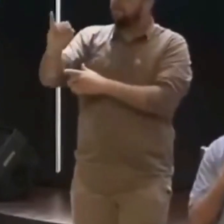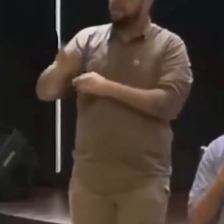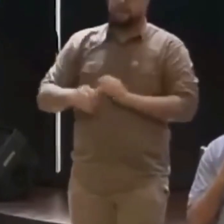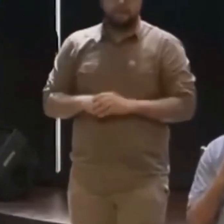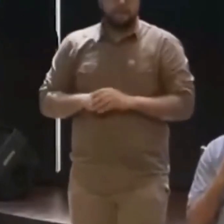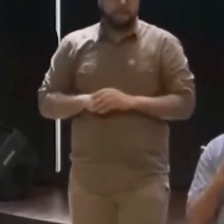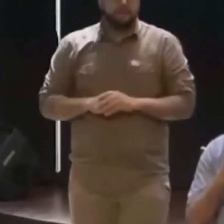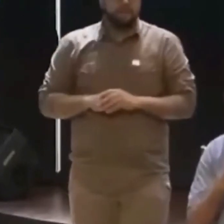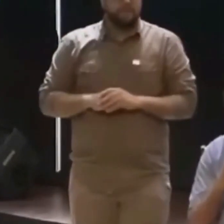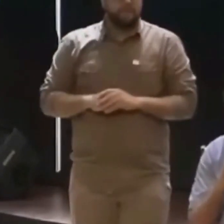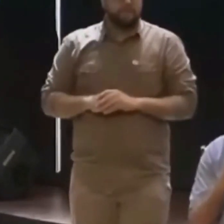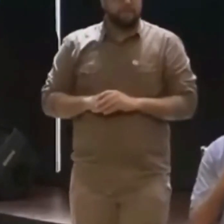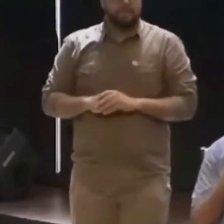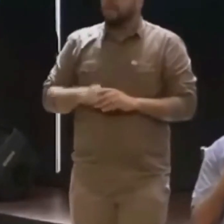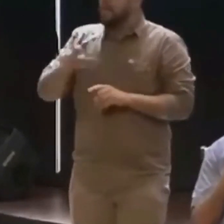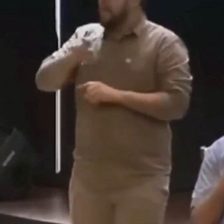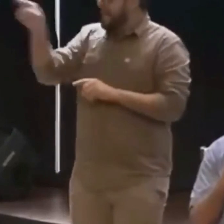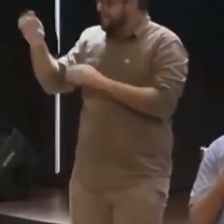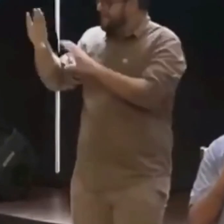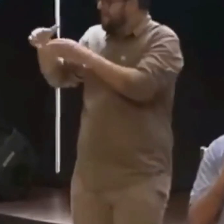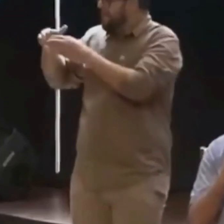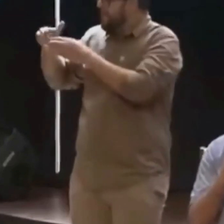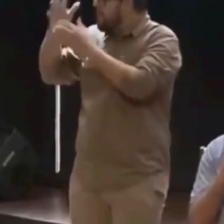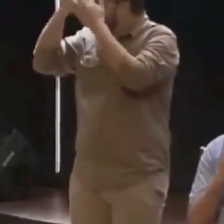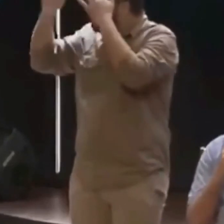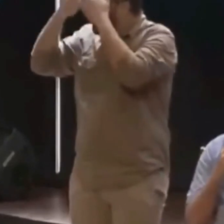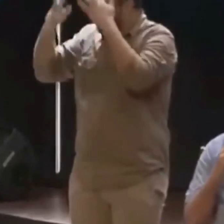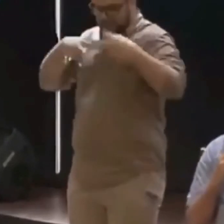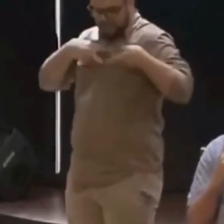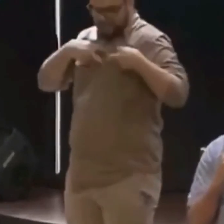Eles não pensam no Brasil. Virou Petrobras Futebol Clube.